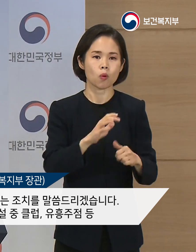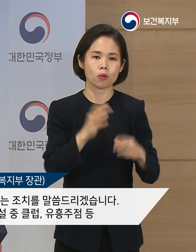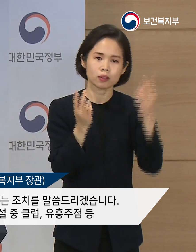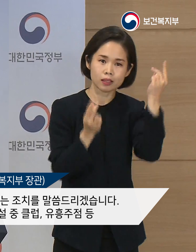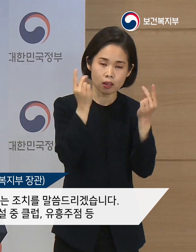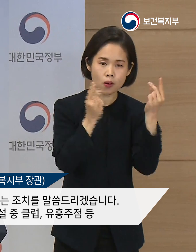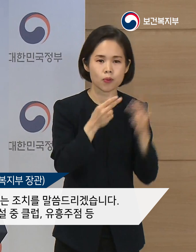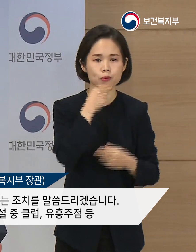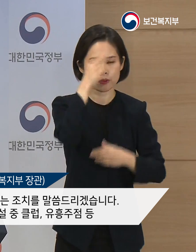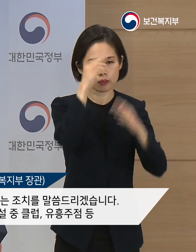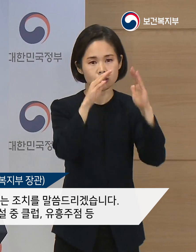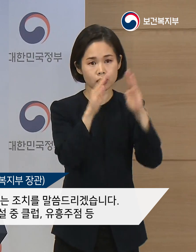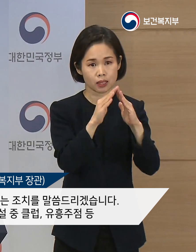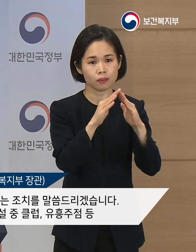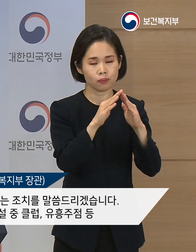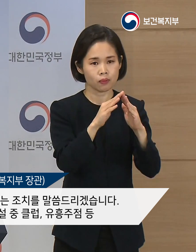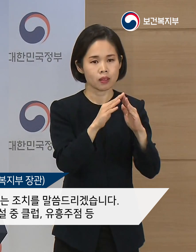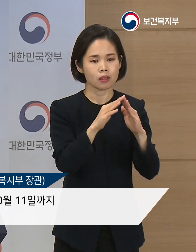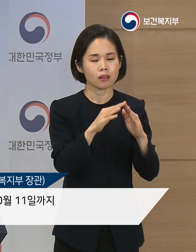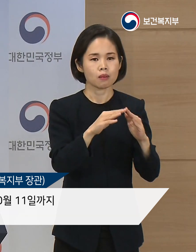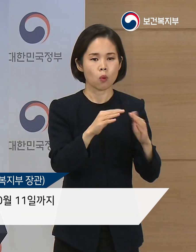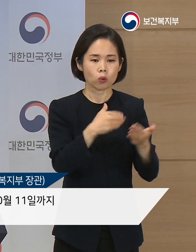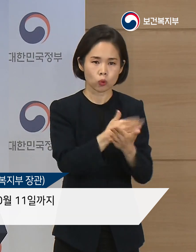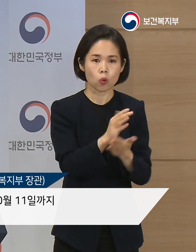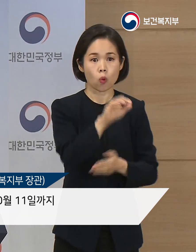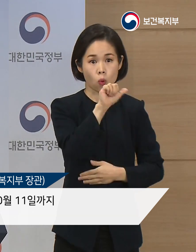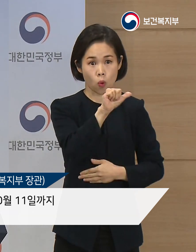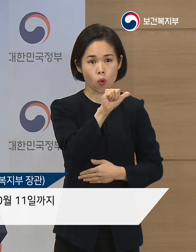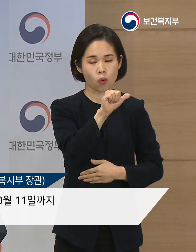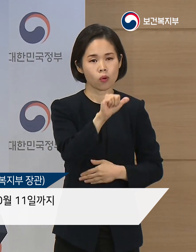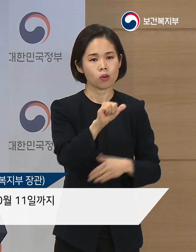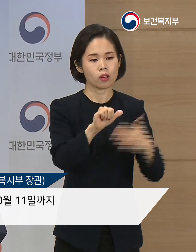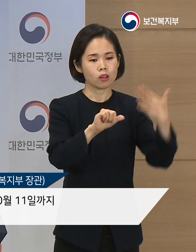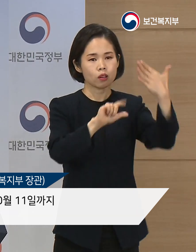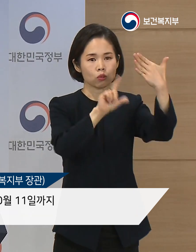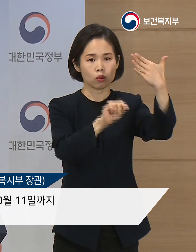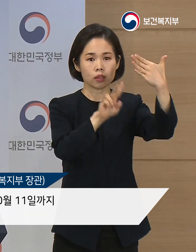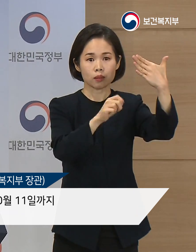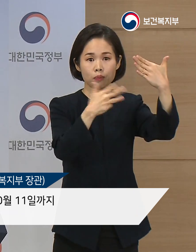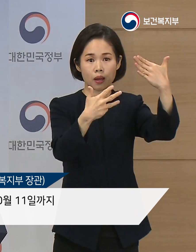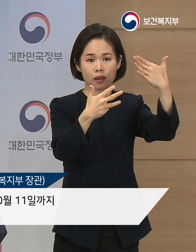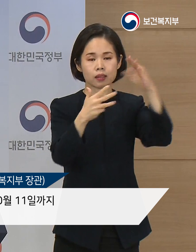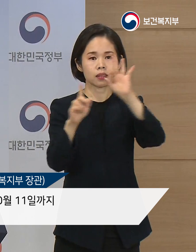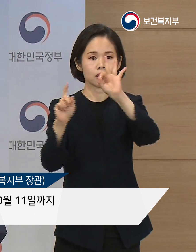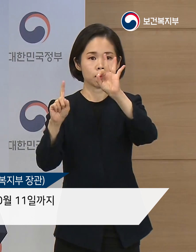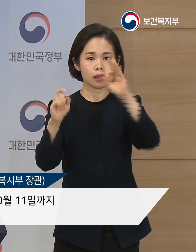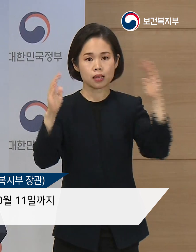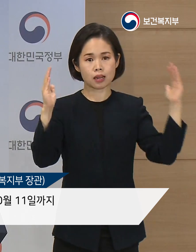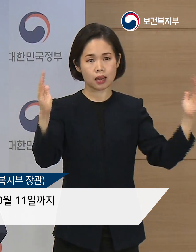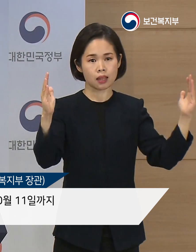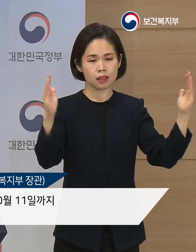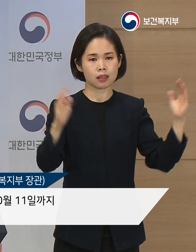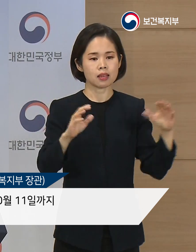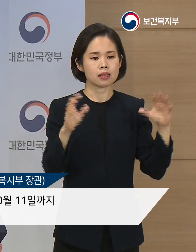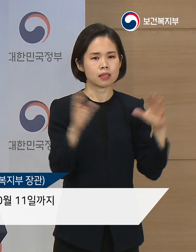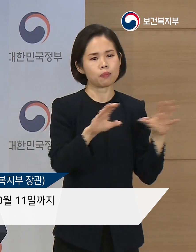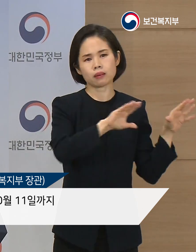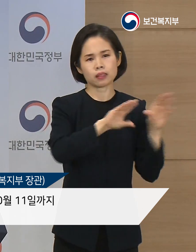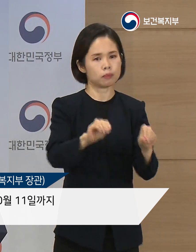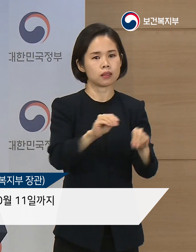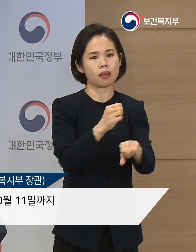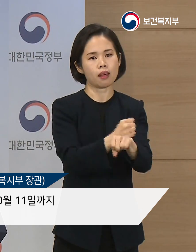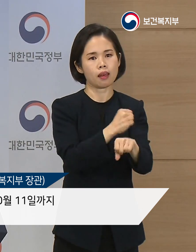고위험시설 중 클럽, 유흥주점 등 유흥시설 5종에 대하여 9월 28일부터 10월